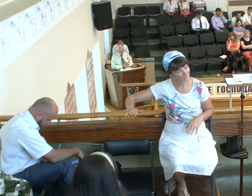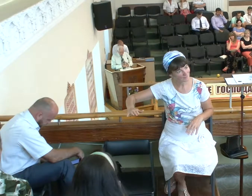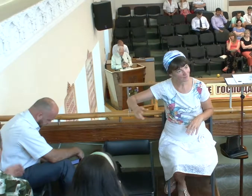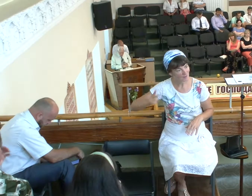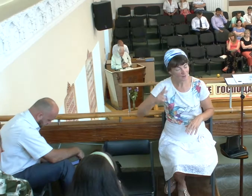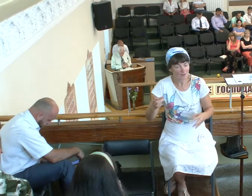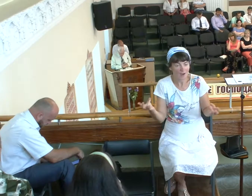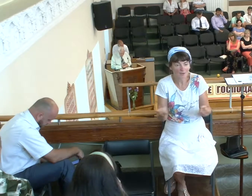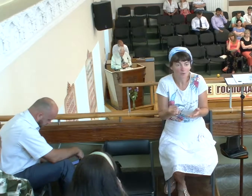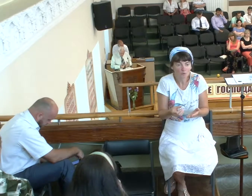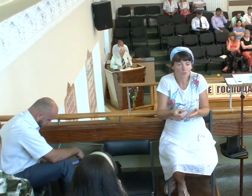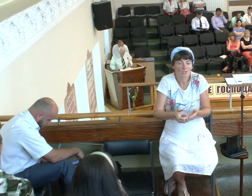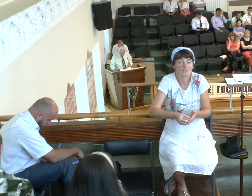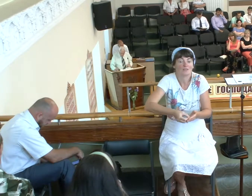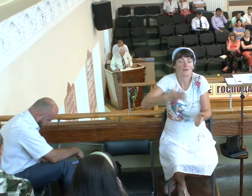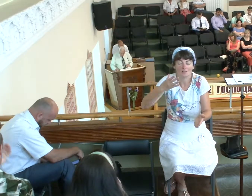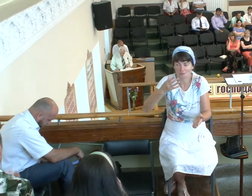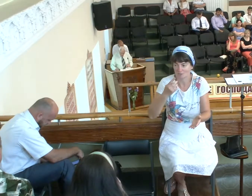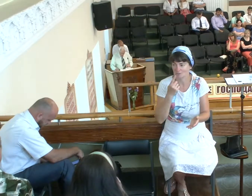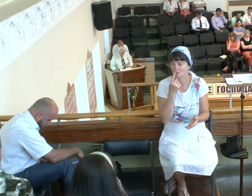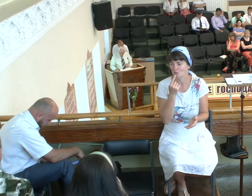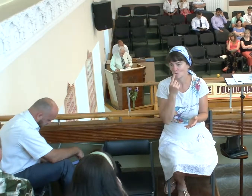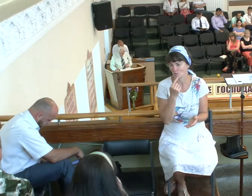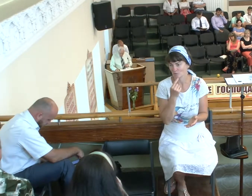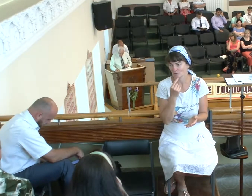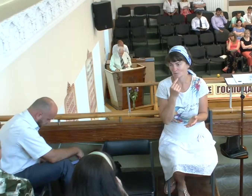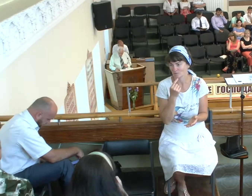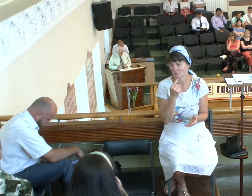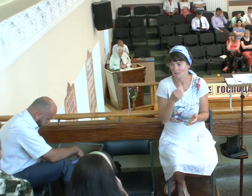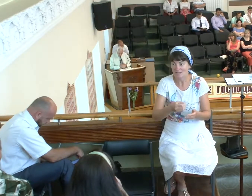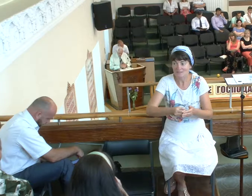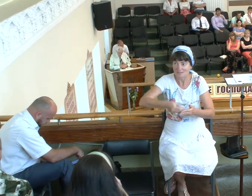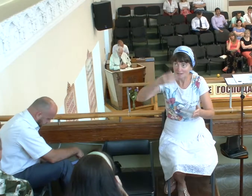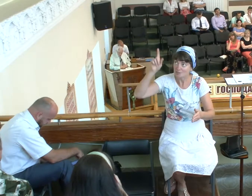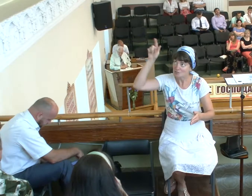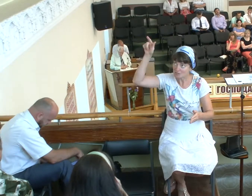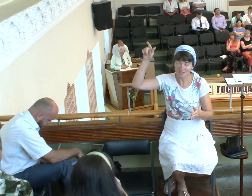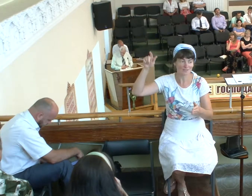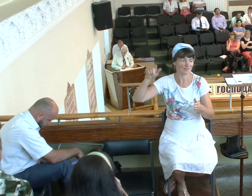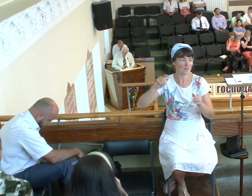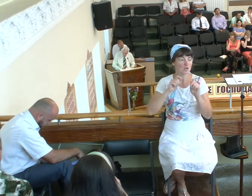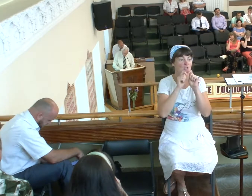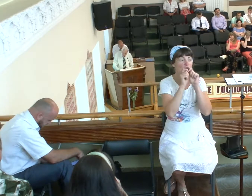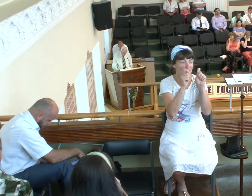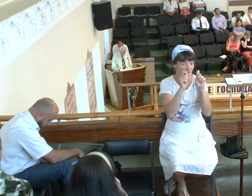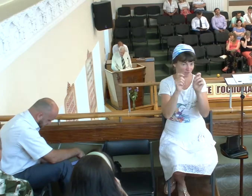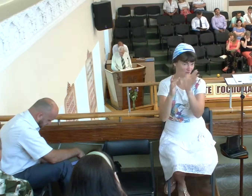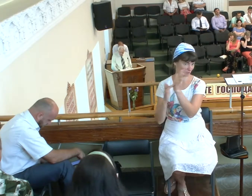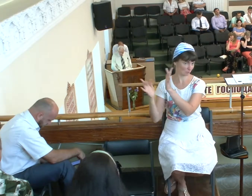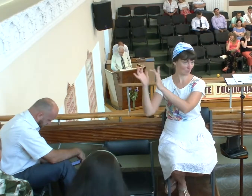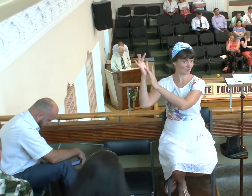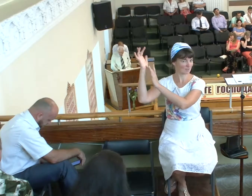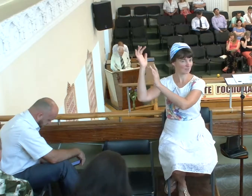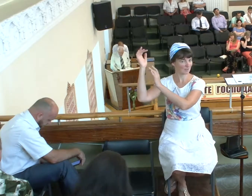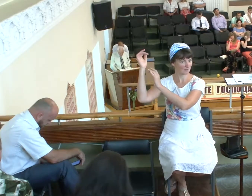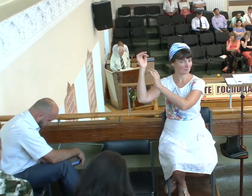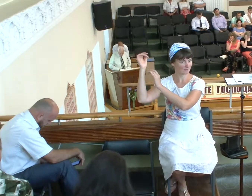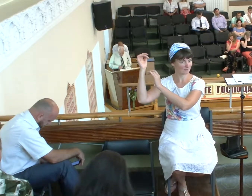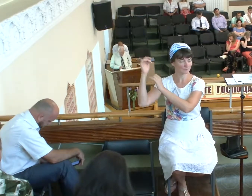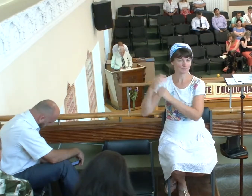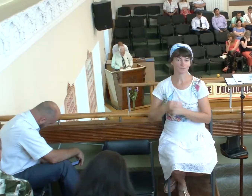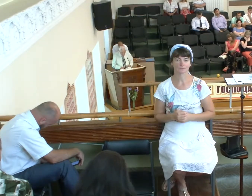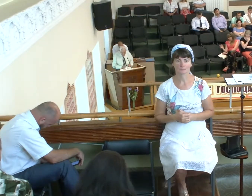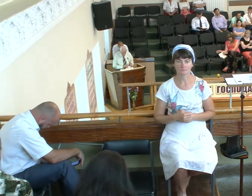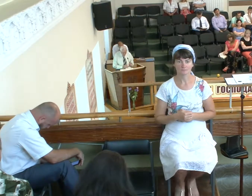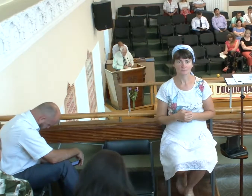ценить Иисуса Христа за Его жертву? Разве святой Петр называет первое послание Петра, 2 глава,